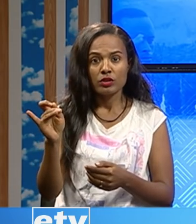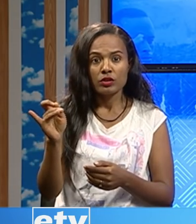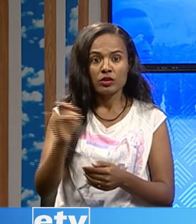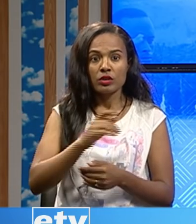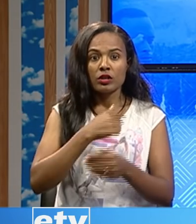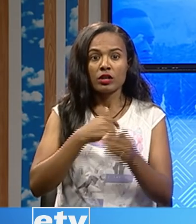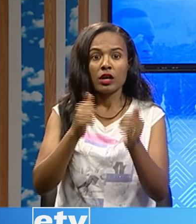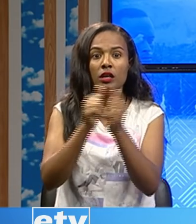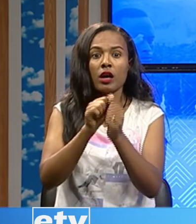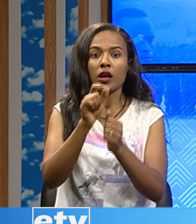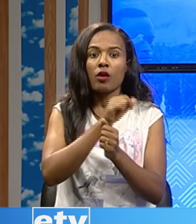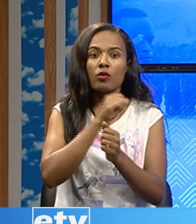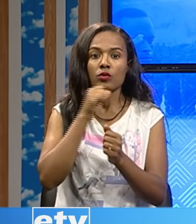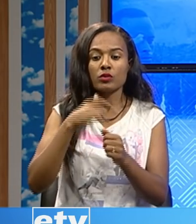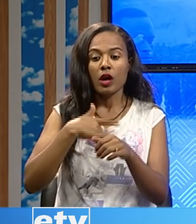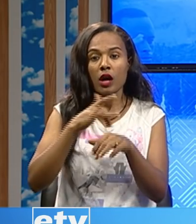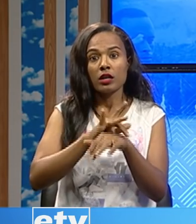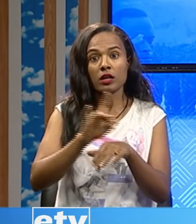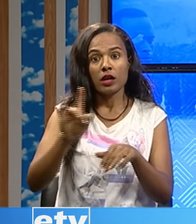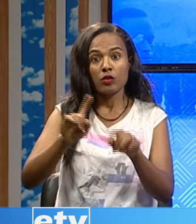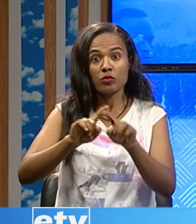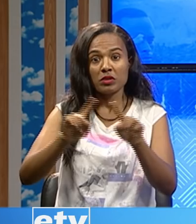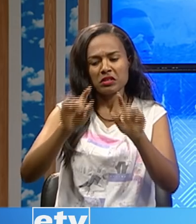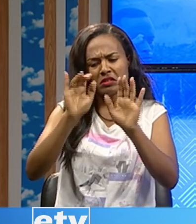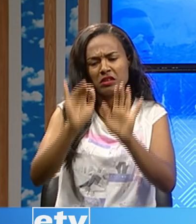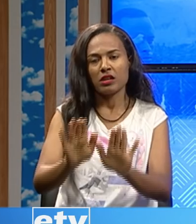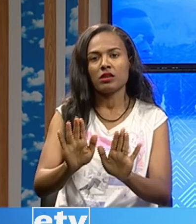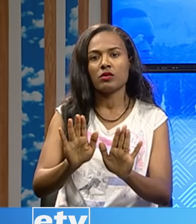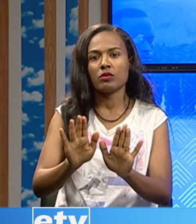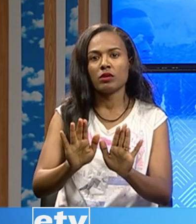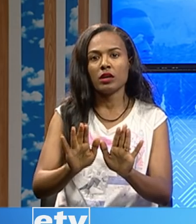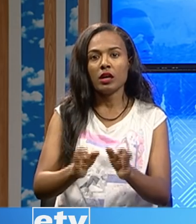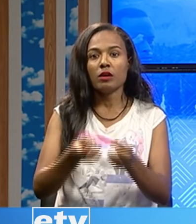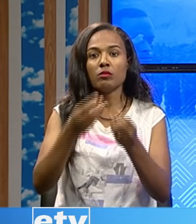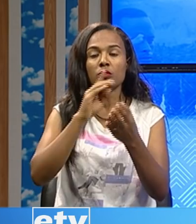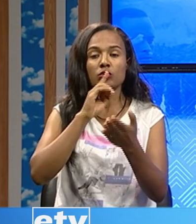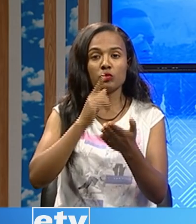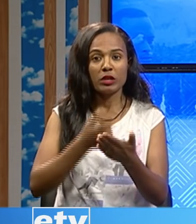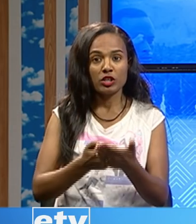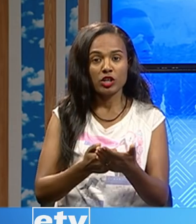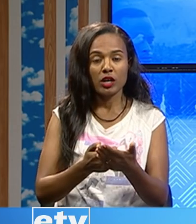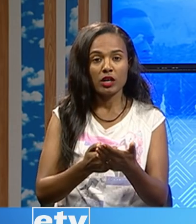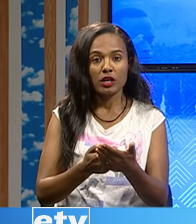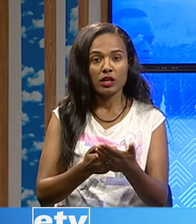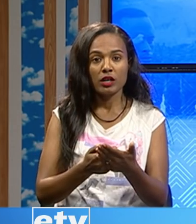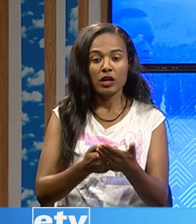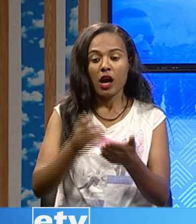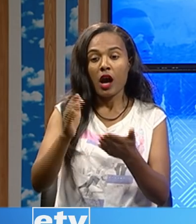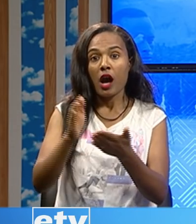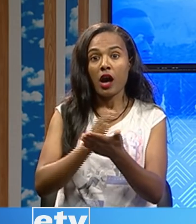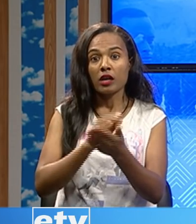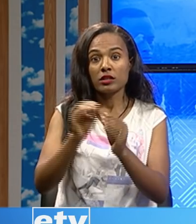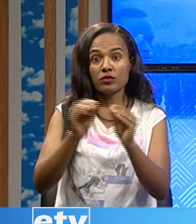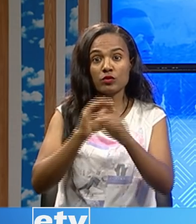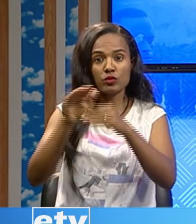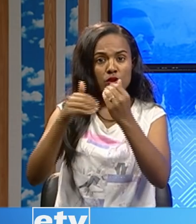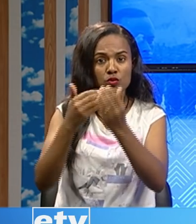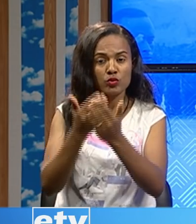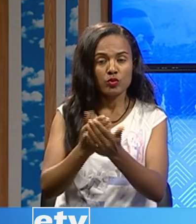ከኛ ጋር ሆኖ ሳይሆን አለቀ ነው ግን እንዳለ ነው የተቀመጠው። ብዙ መረጃ ብዙ ስራ ሰርቷል። አክቲቪስቶቻቸው ሁሉ ከተማው ውስጥ